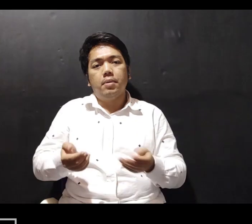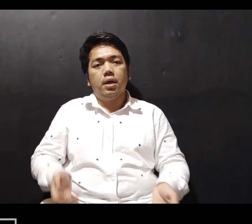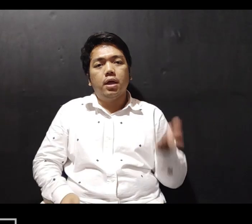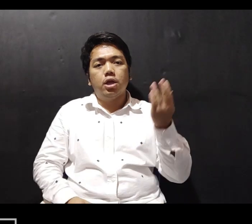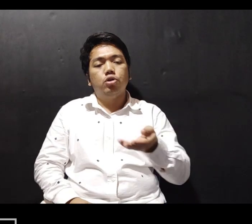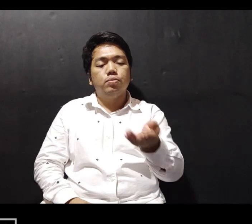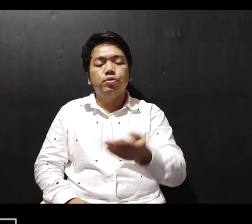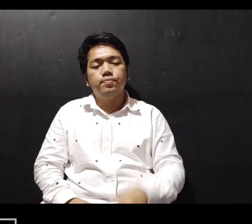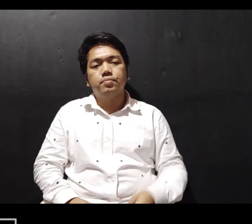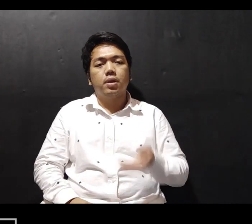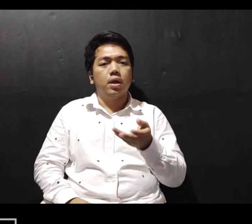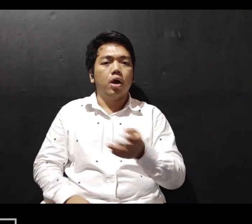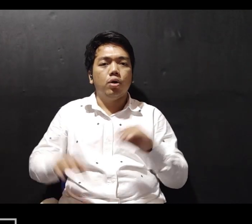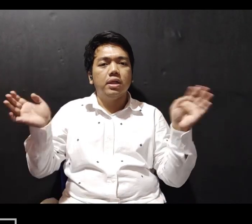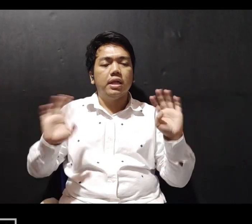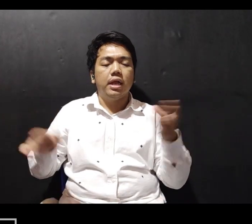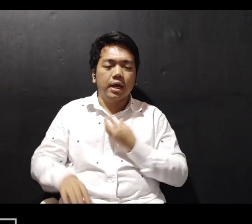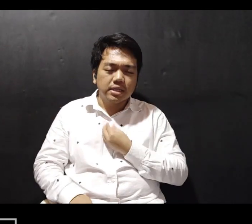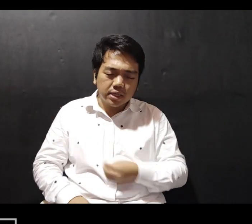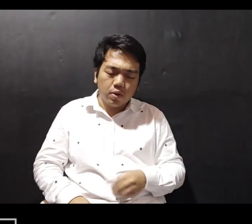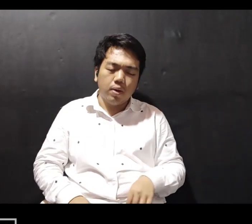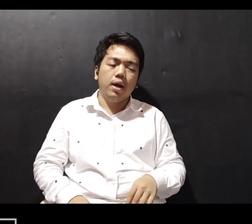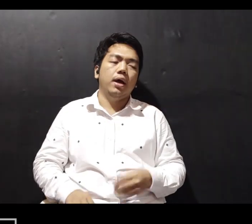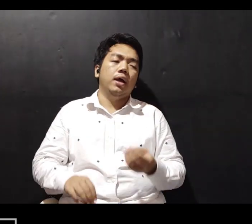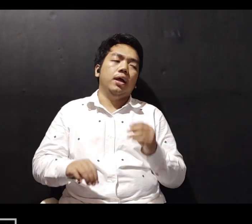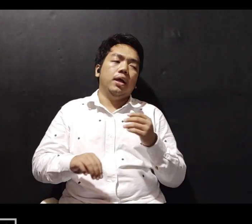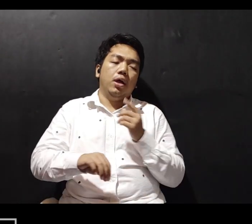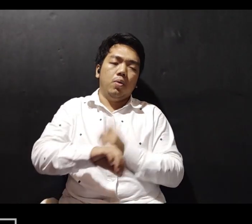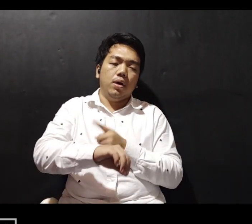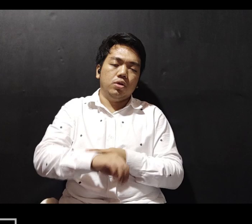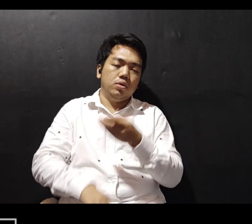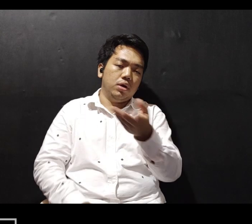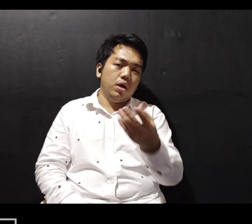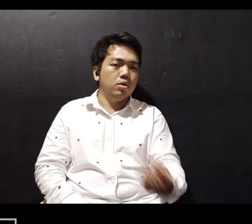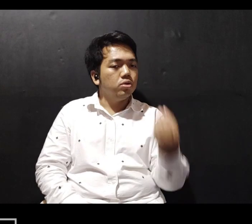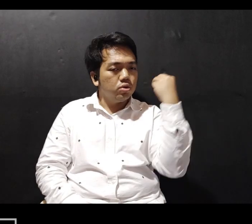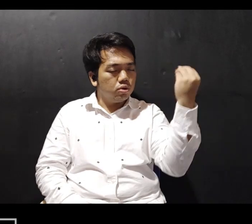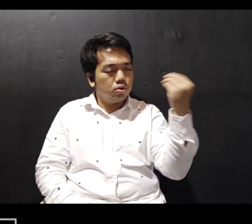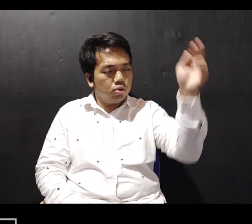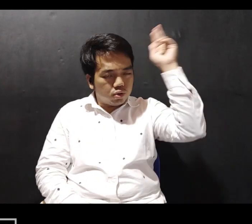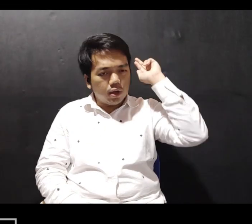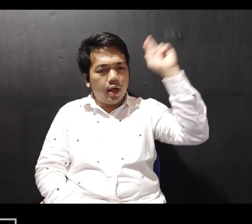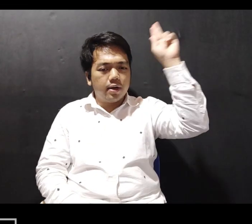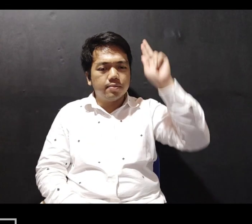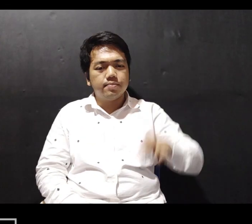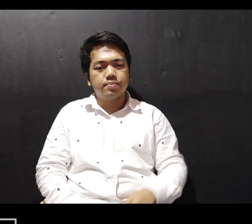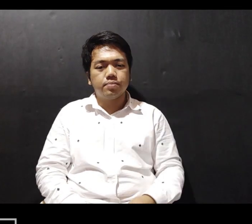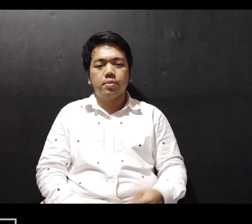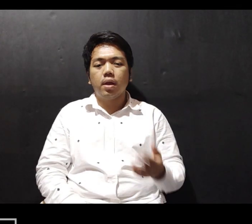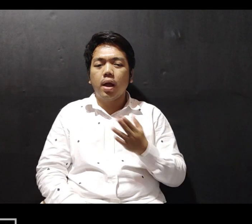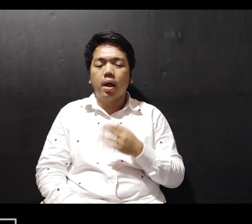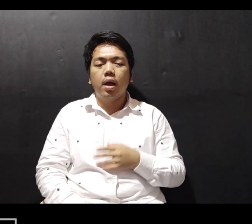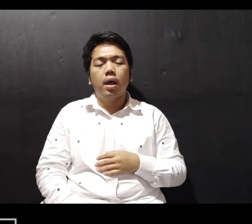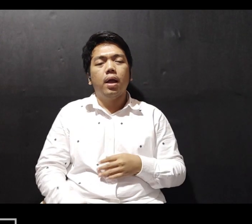engkau menantikan Dia. Dan jika saat ini engkau berkata, Pastor, aku perlu pertolongan. Aku perlu